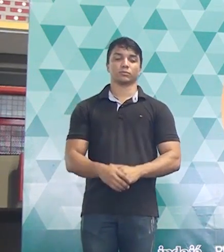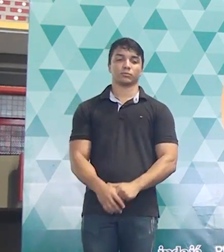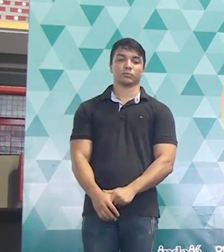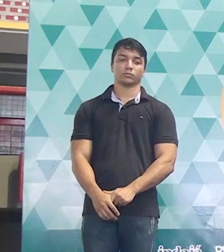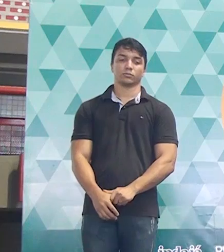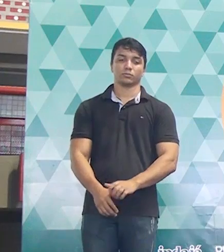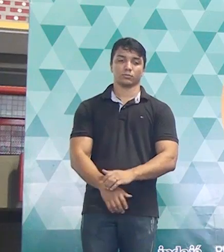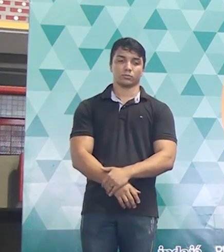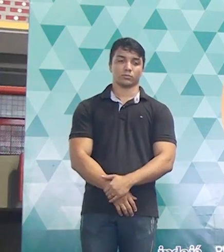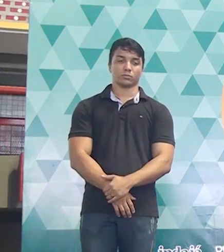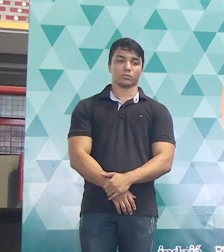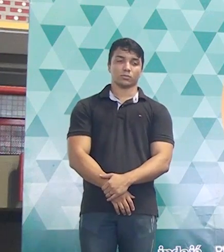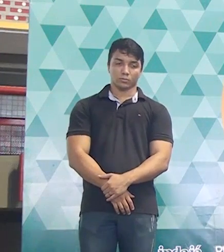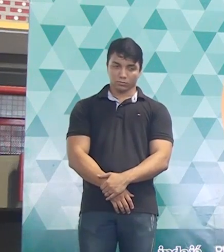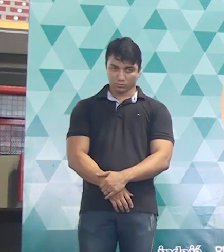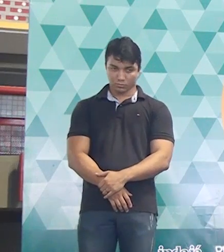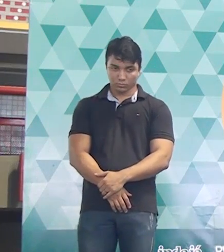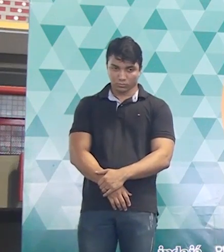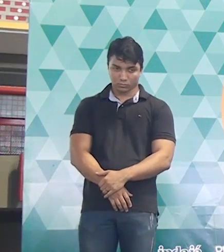Questão de número